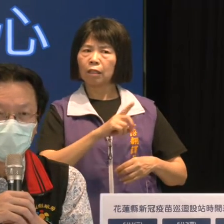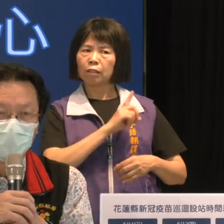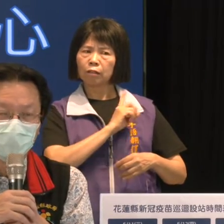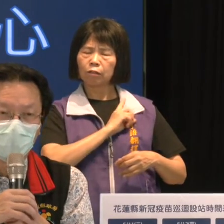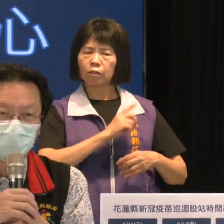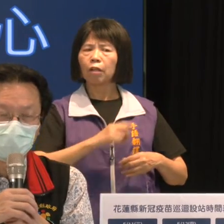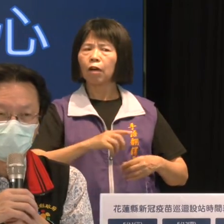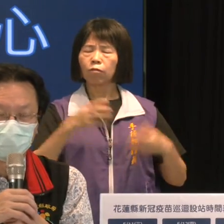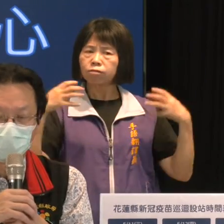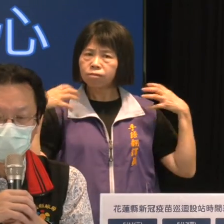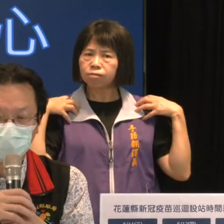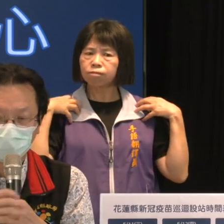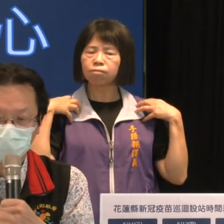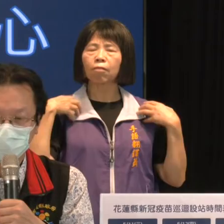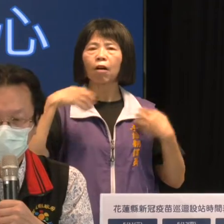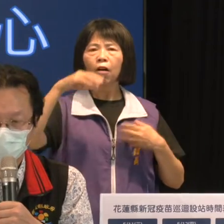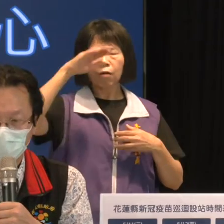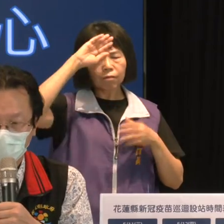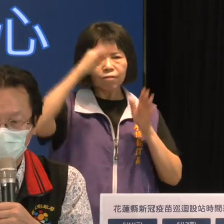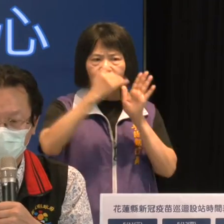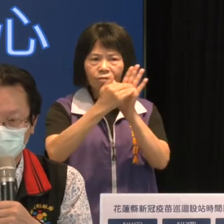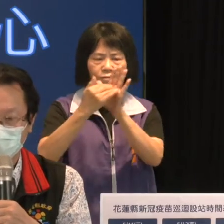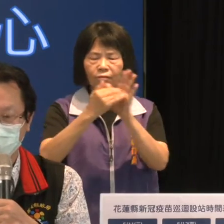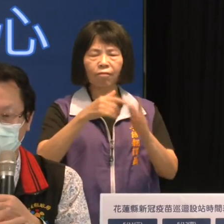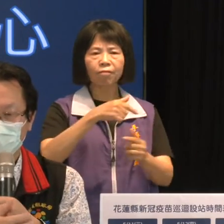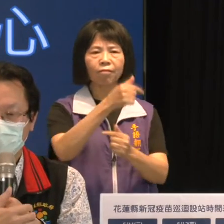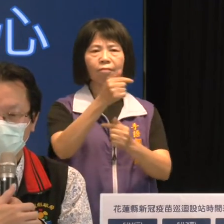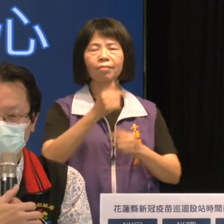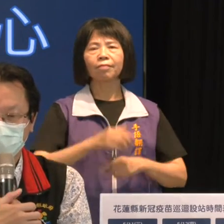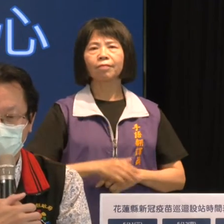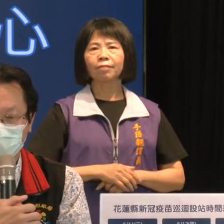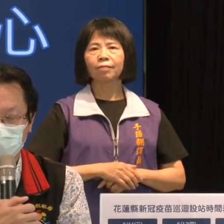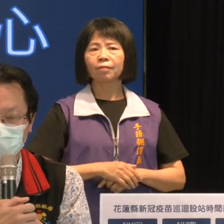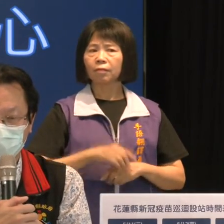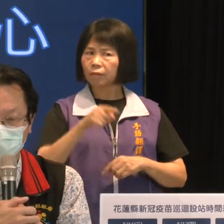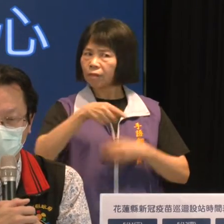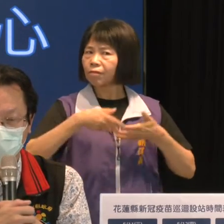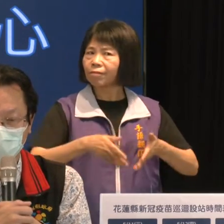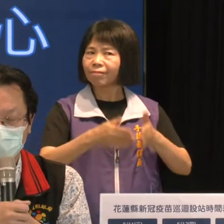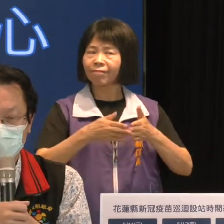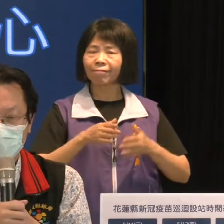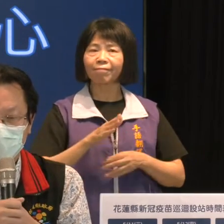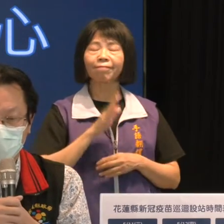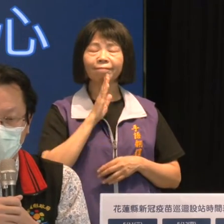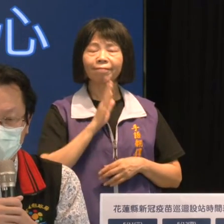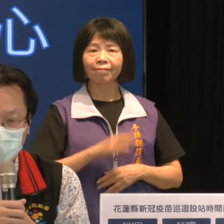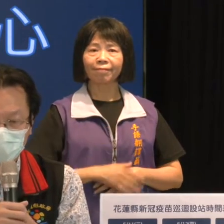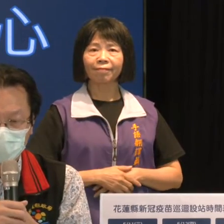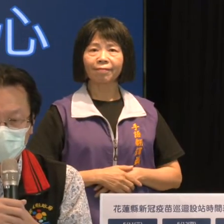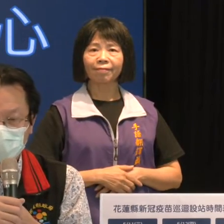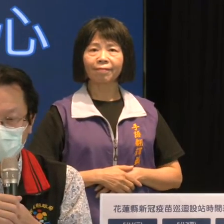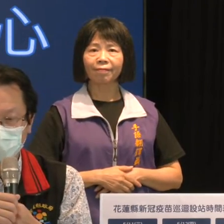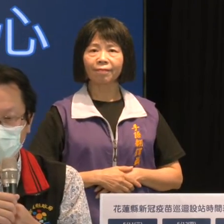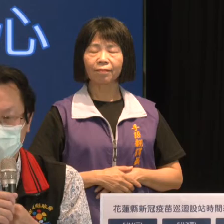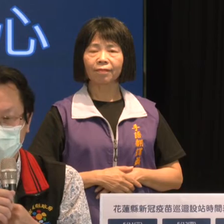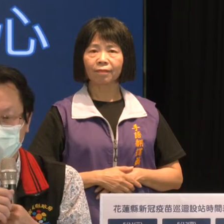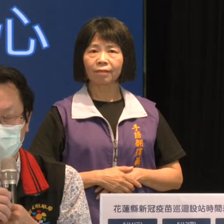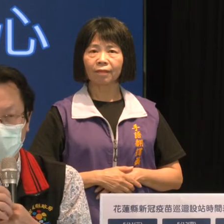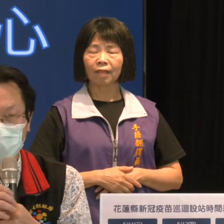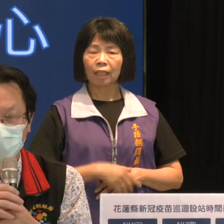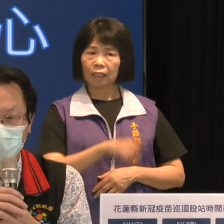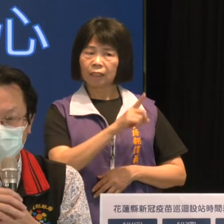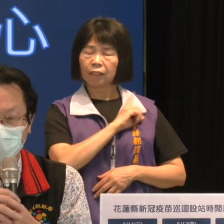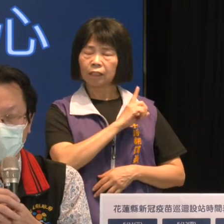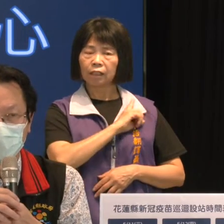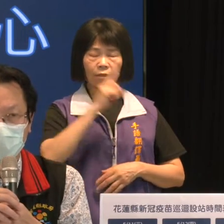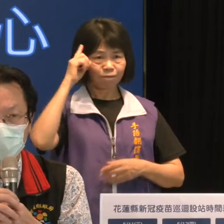自己，把自己的防疫措施做好防疫措施这是非常非常重要的那所以自主